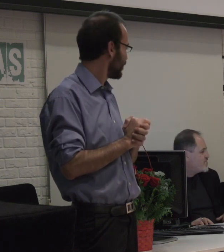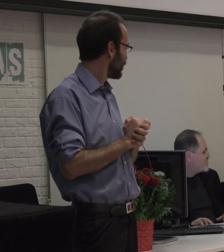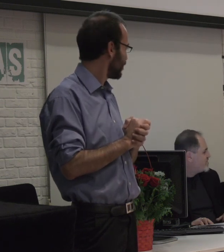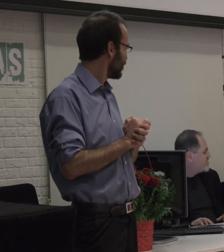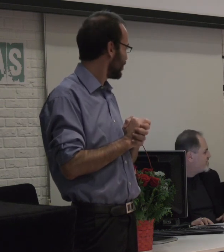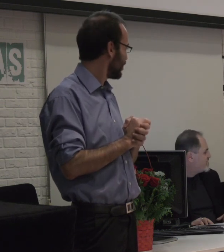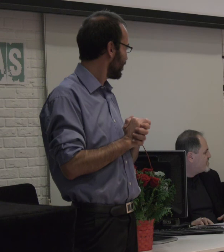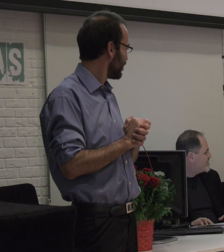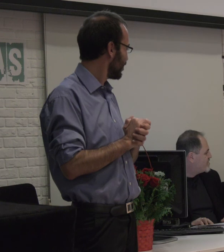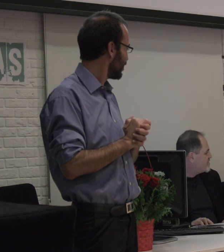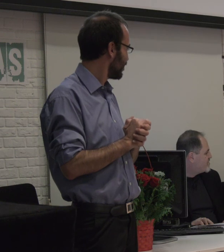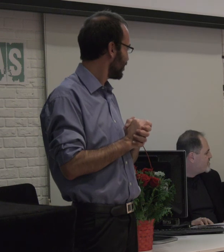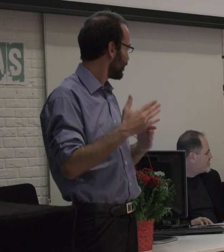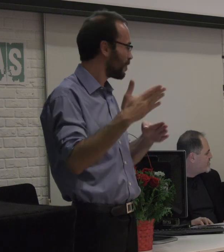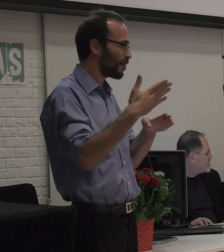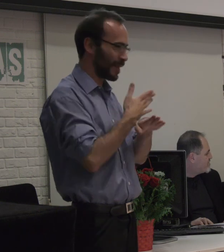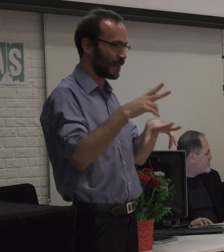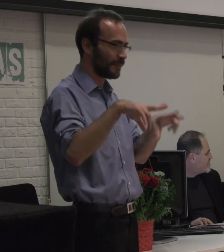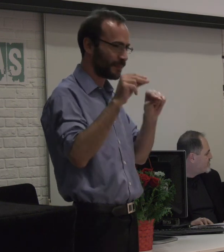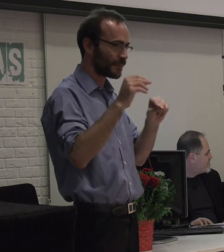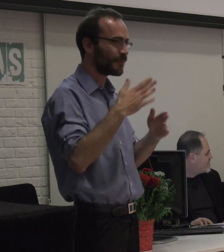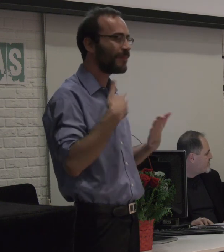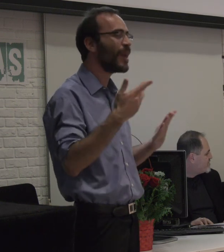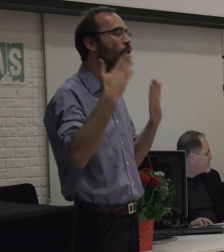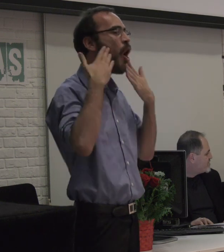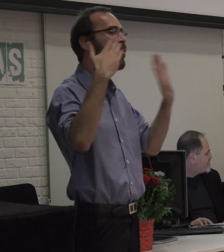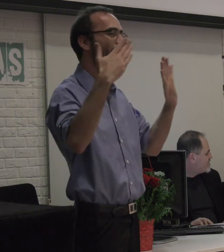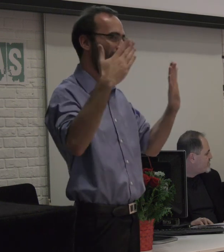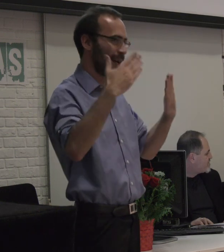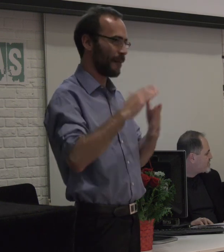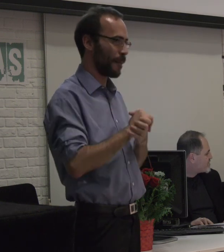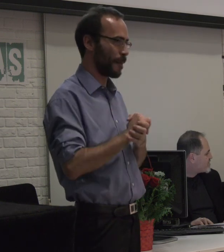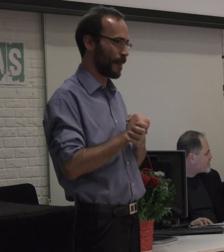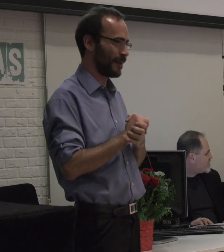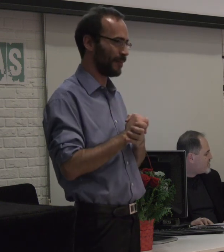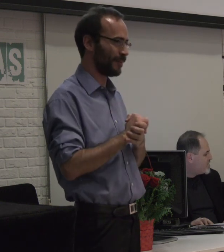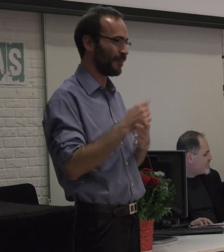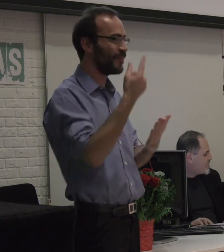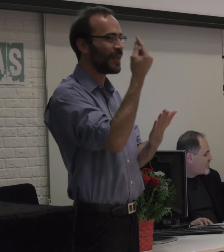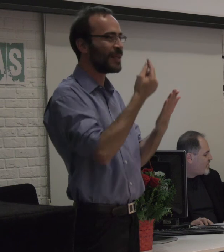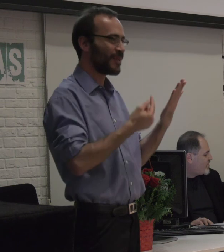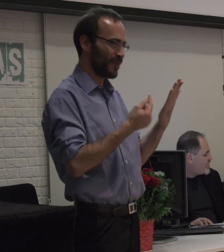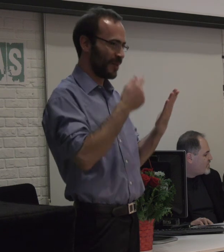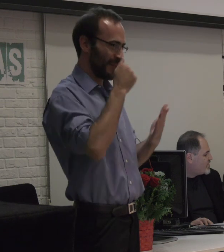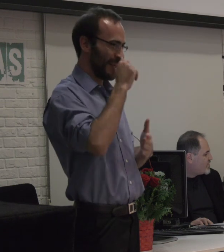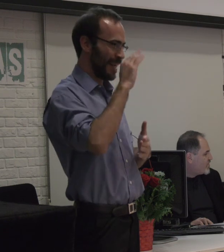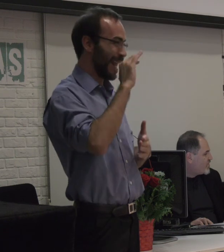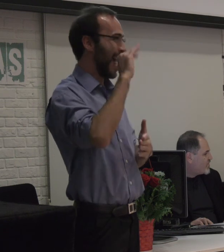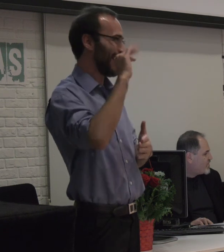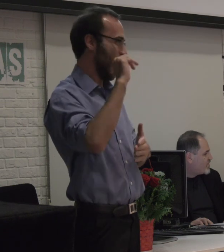Pues antes de terminar me gustaría rendir un homenaje al ilustrador del libro, a Tataut, que no puede estar con nosotros porque ahora